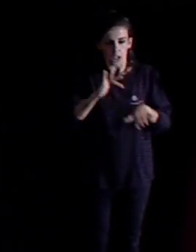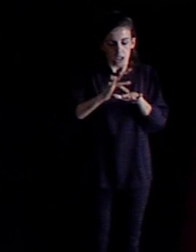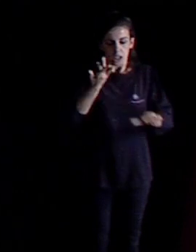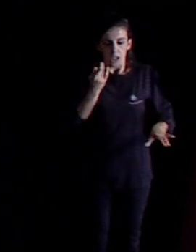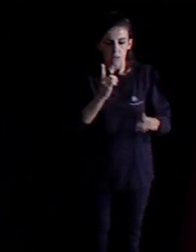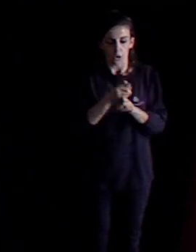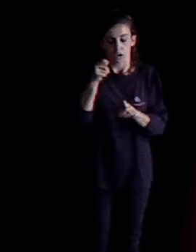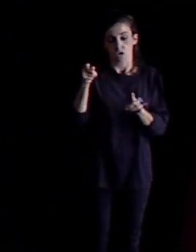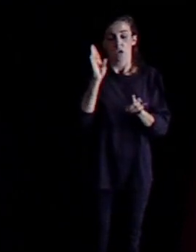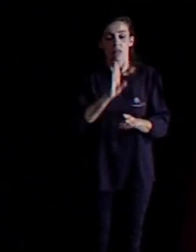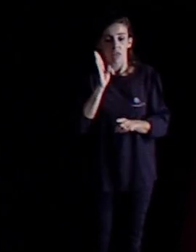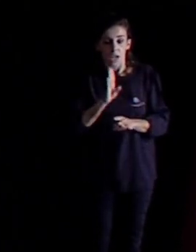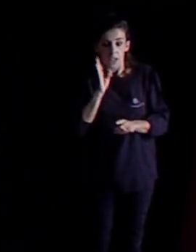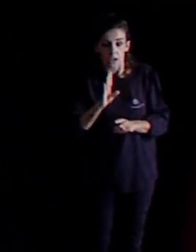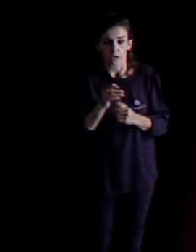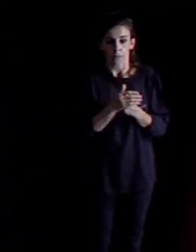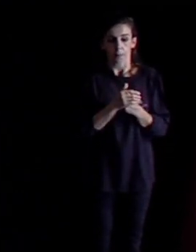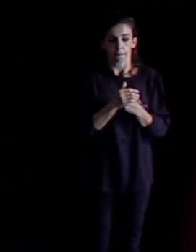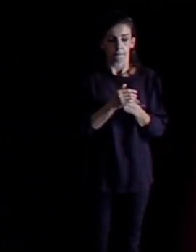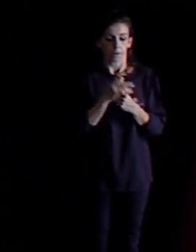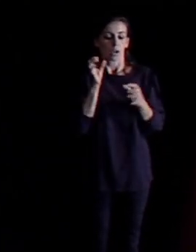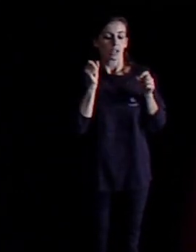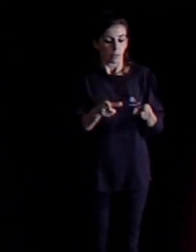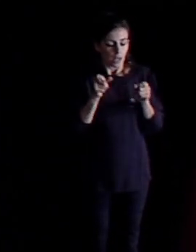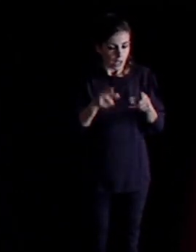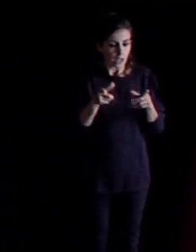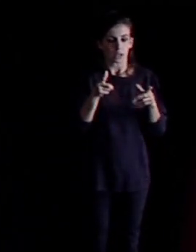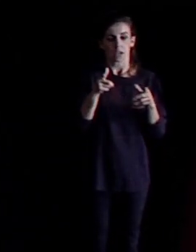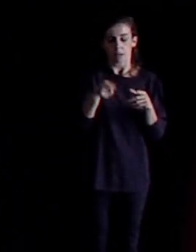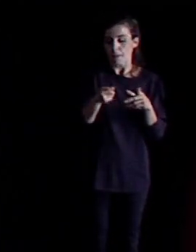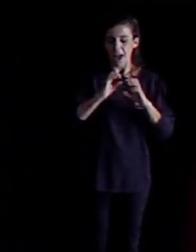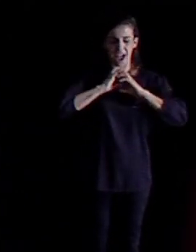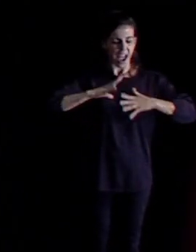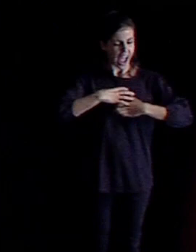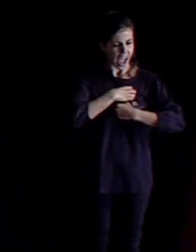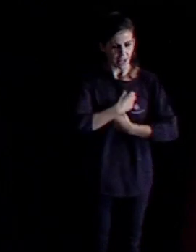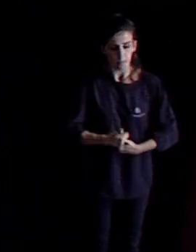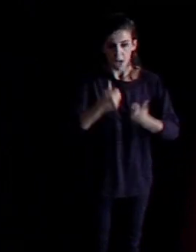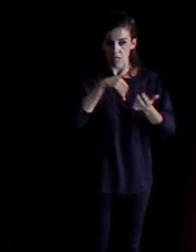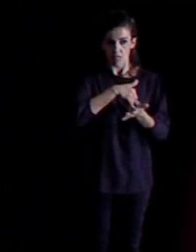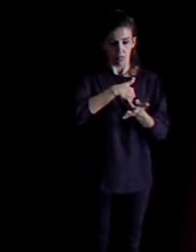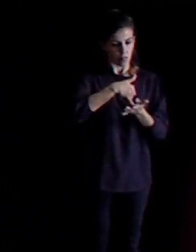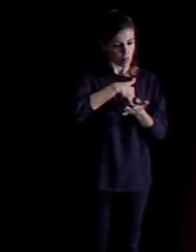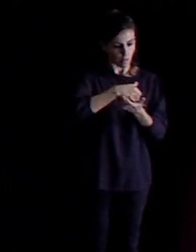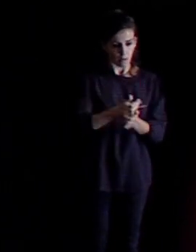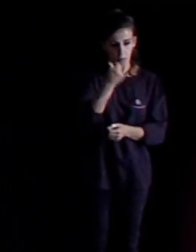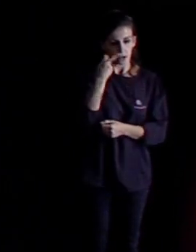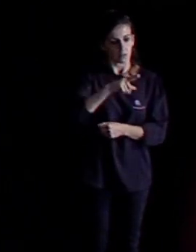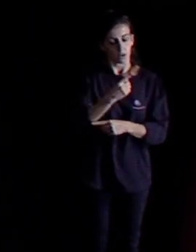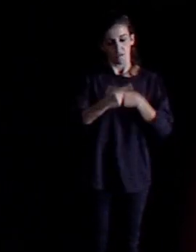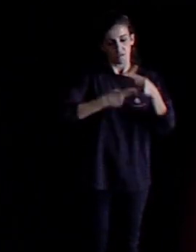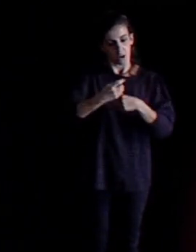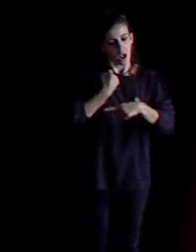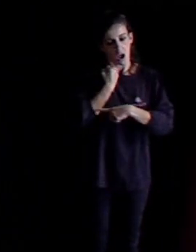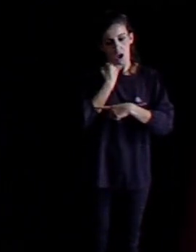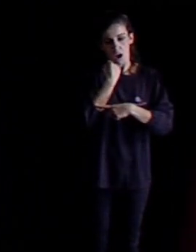delitos, tanto en prevalencia como en frecuencia, tienen más ansiedad y son más vulnerables y más falta de apoyo de su